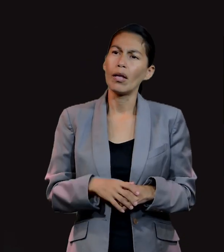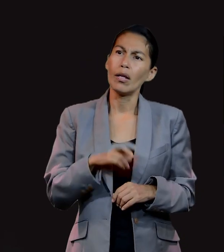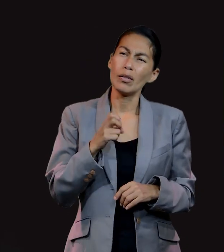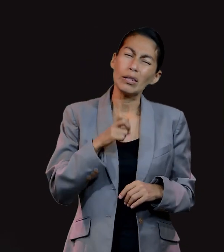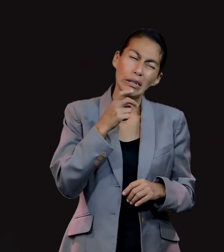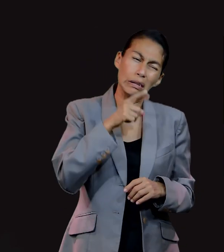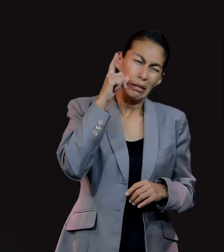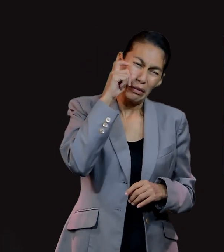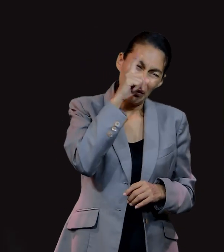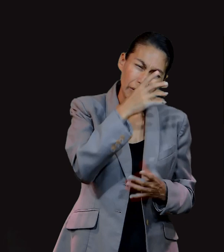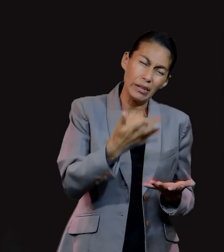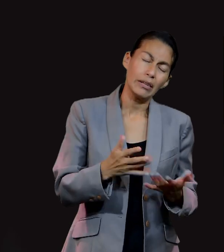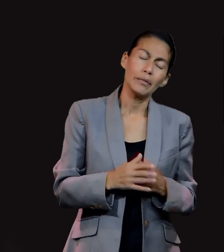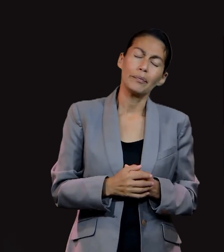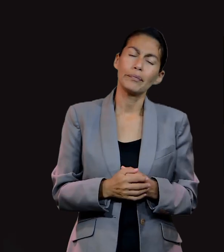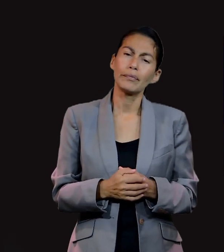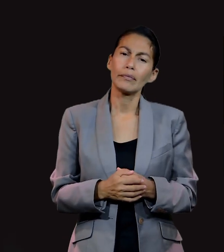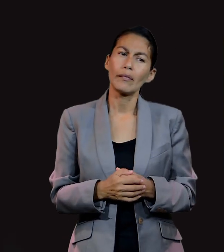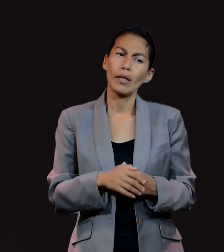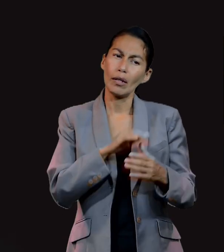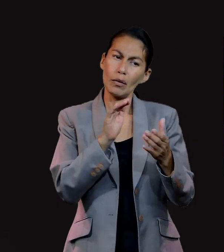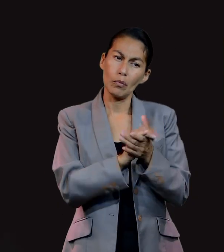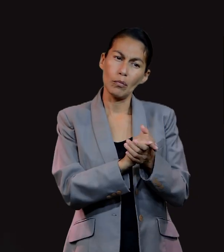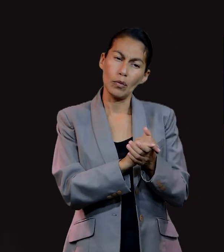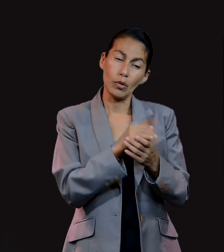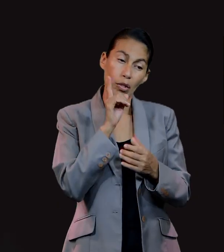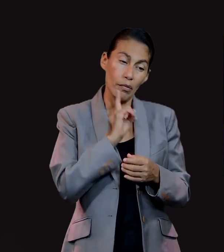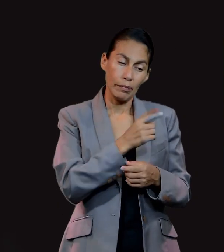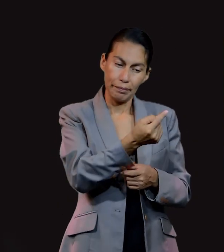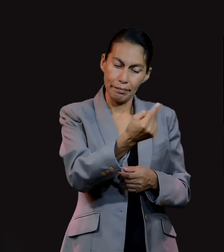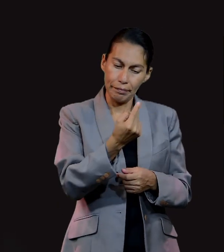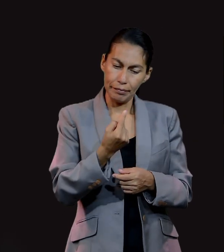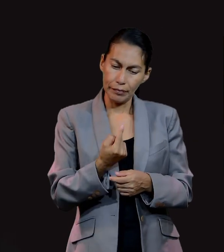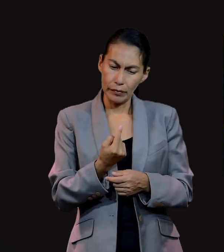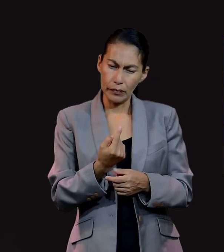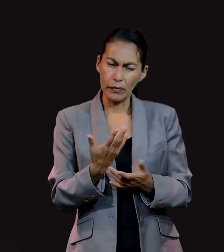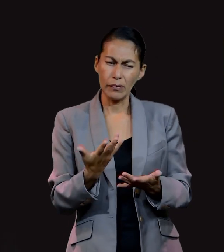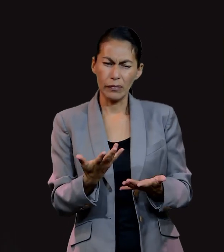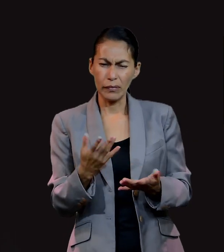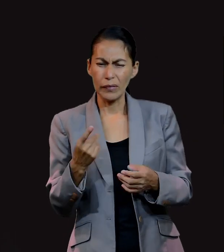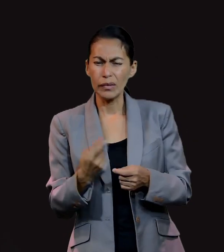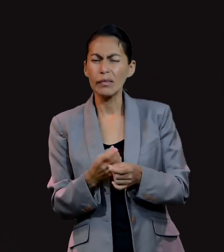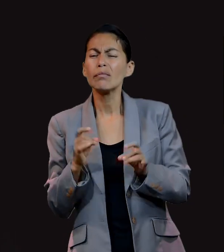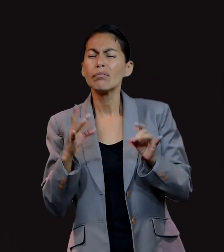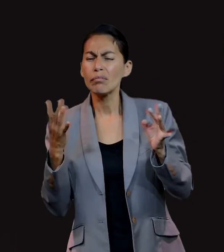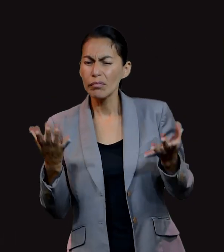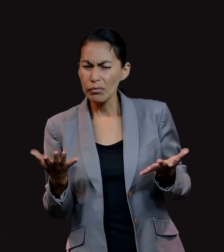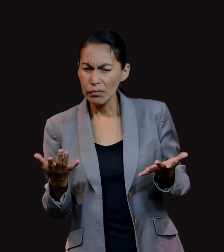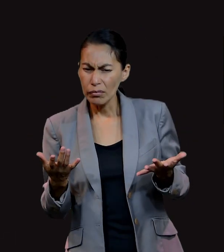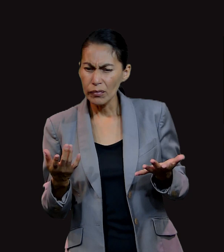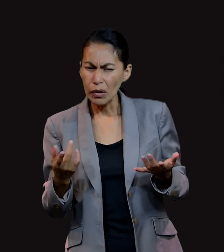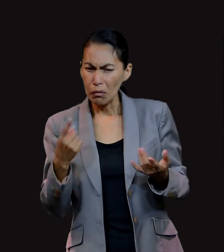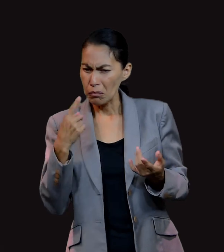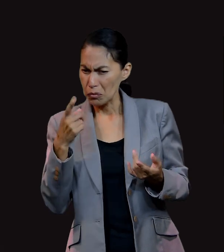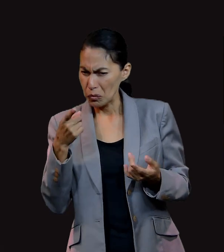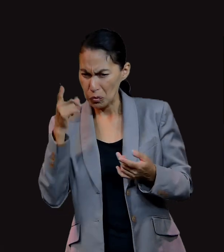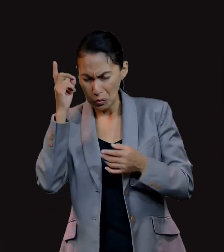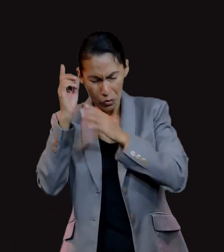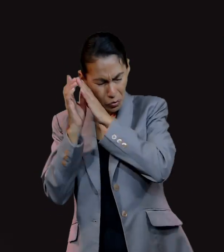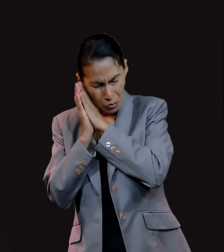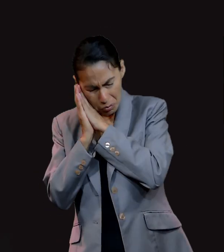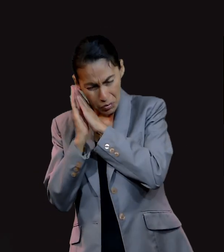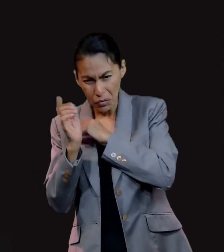y en la mañana que llegué y hablé con mi esposa y ¿qué le pasa? dice veo que no ha dormido que tiene algún problema no es que